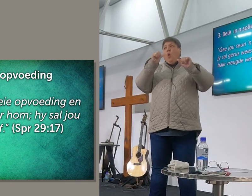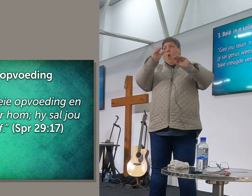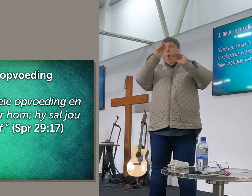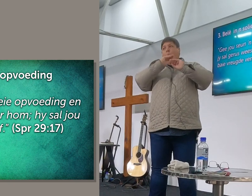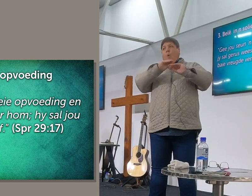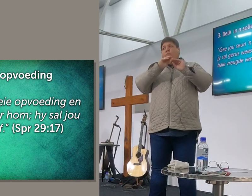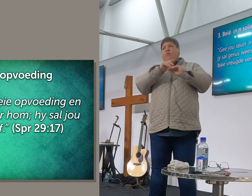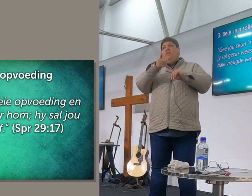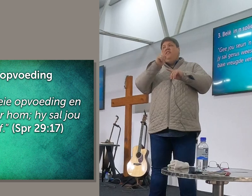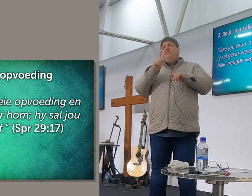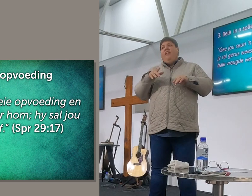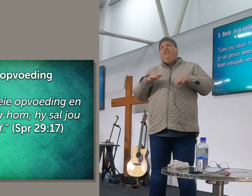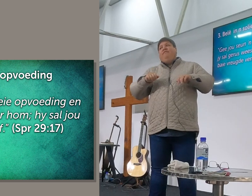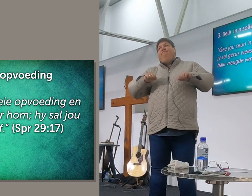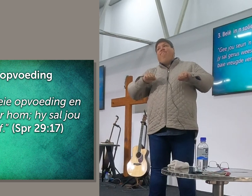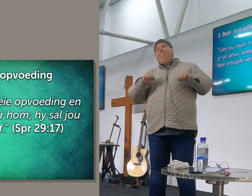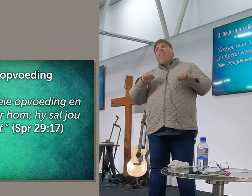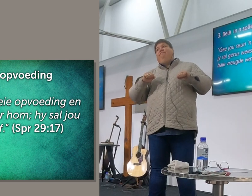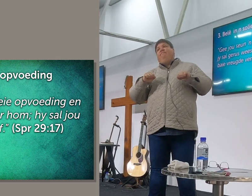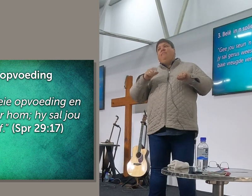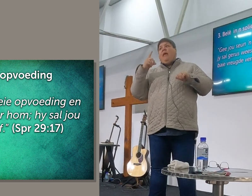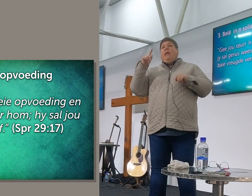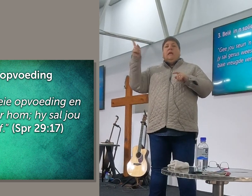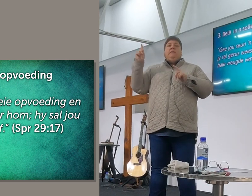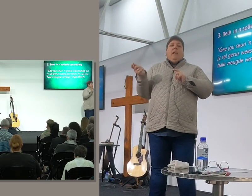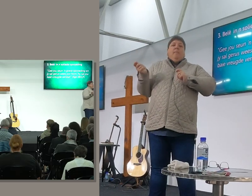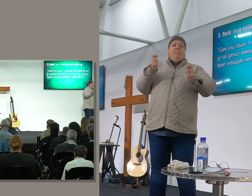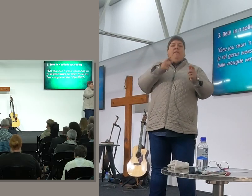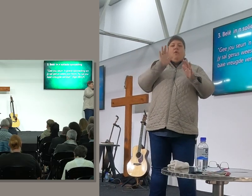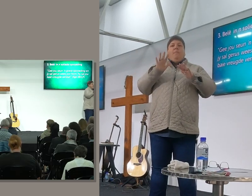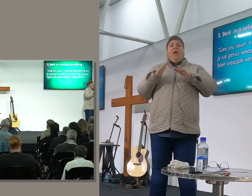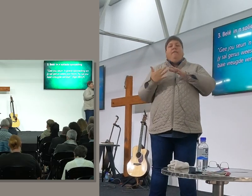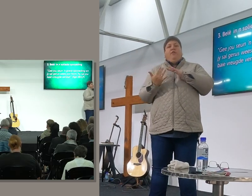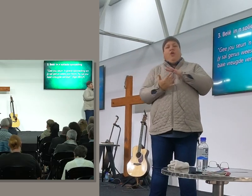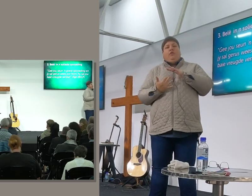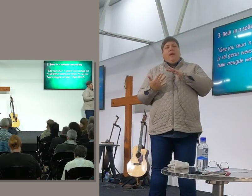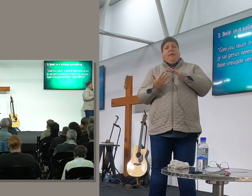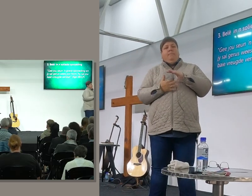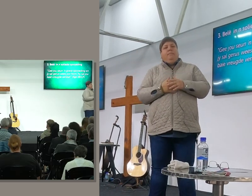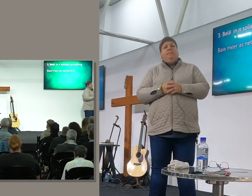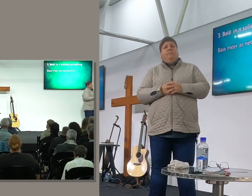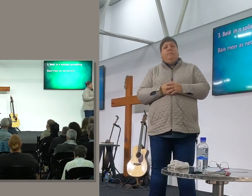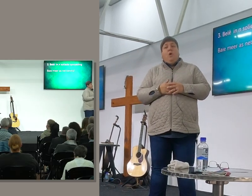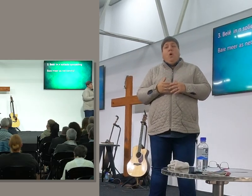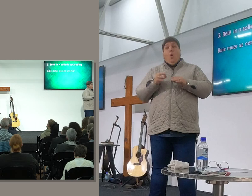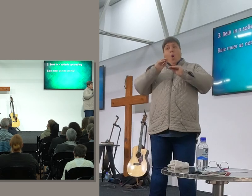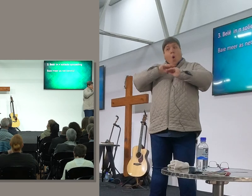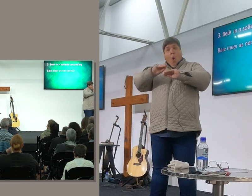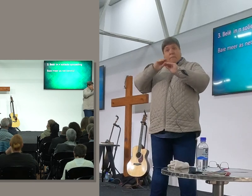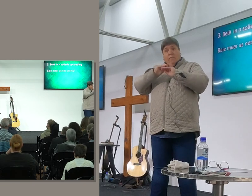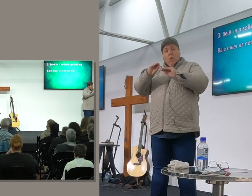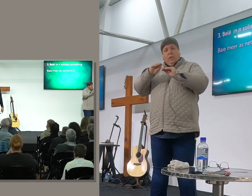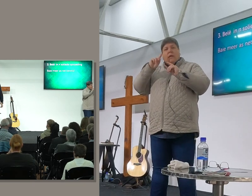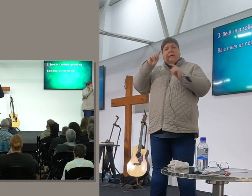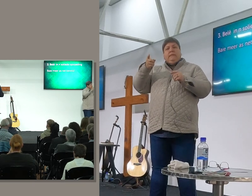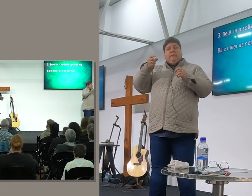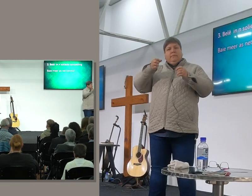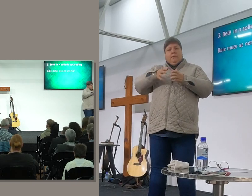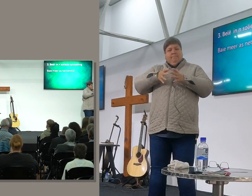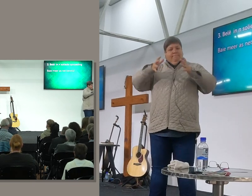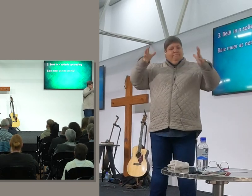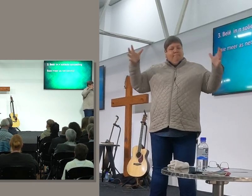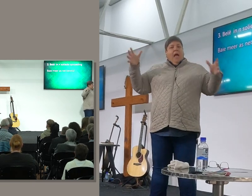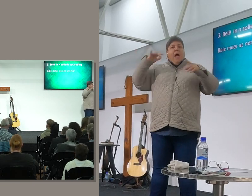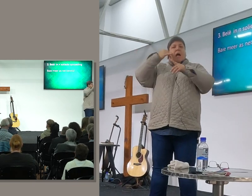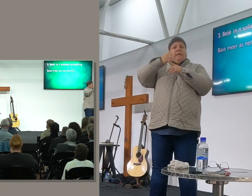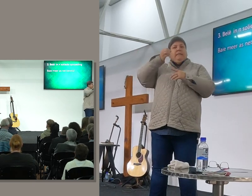hom en hy sal vir jou vreugde verskaf. Geef hom 'n goeie opvoeding. Nou, opvoeding is baie wyer as net kennis. Dis baie meer as